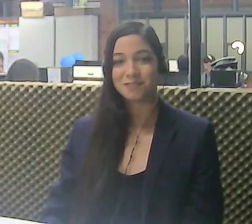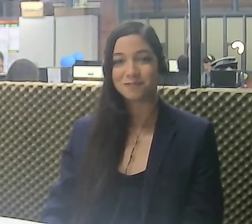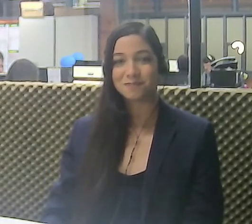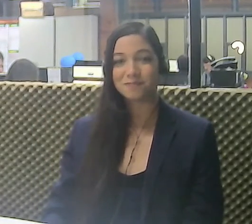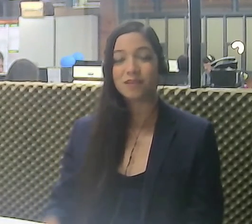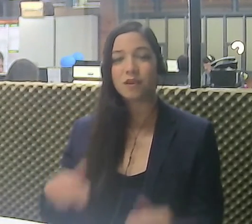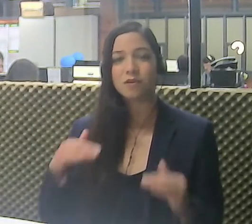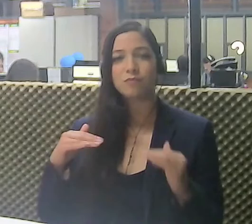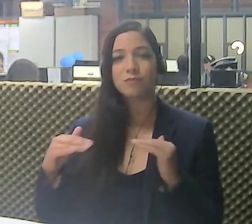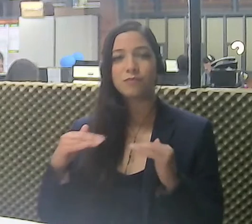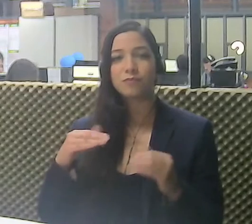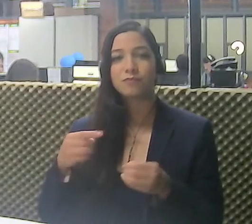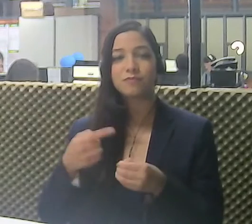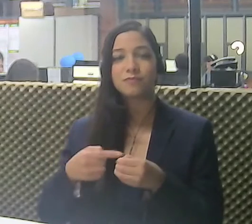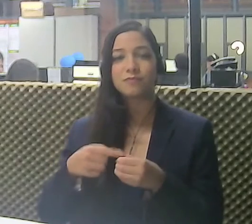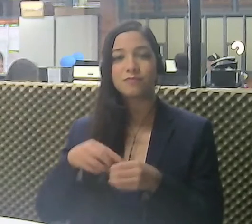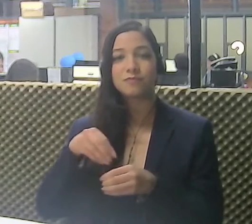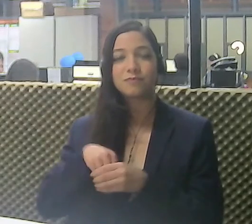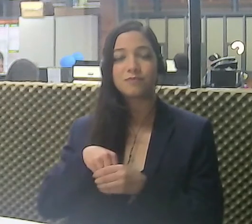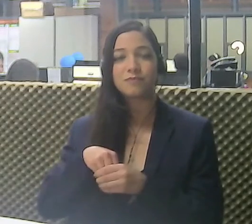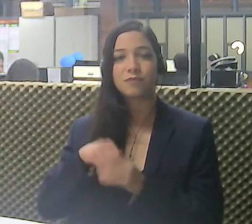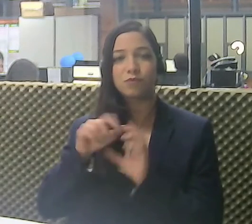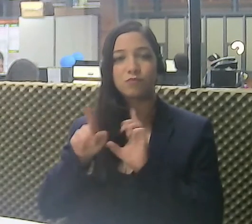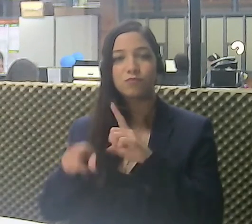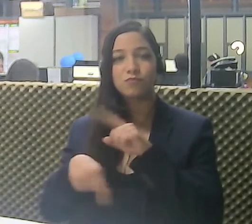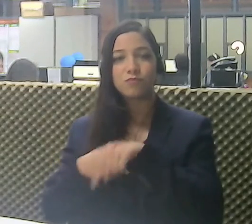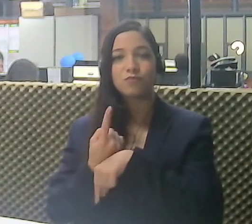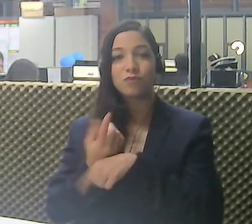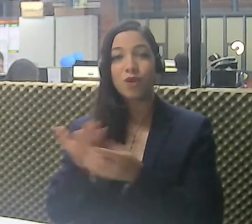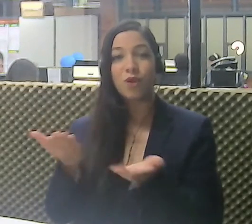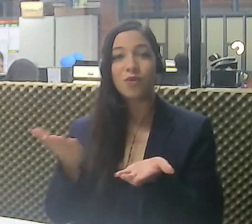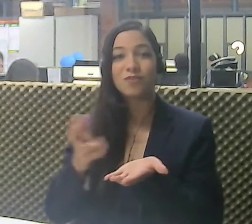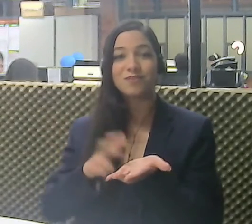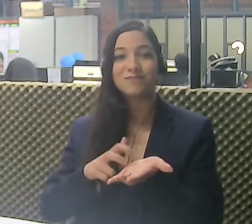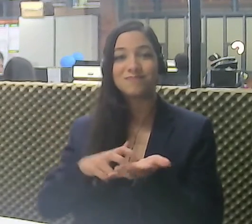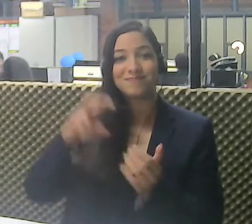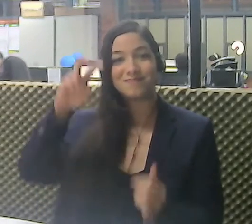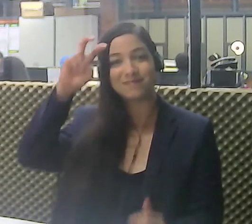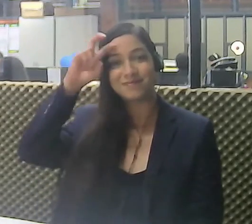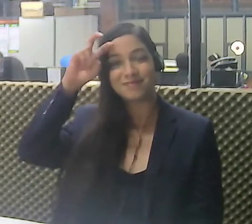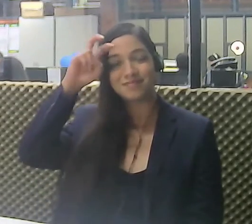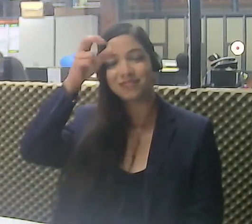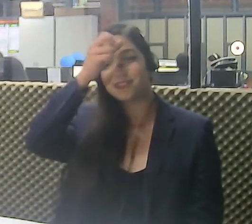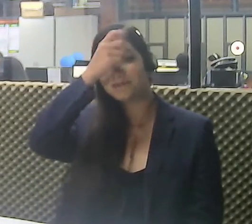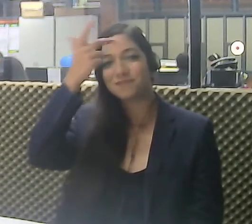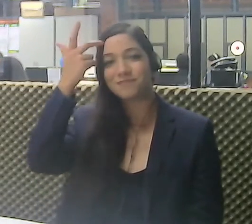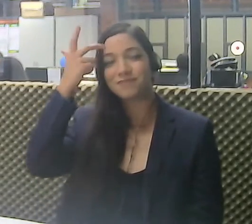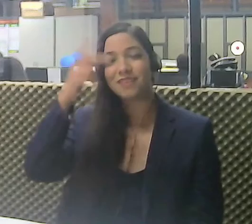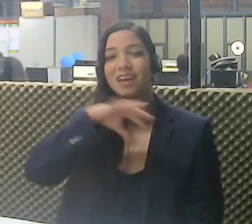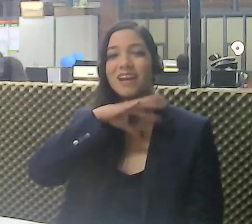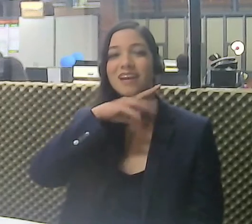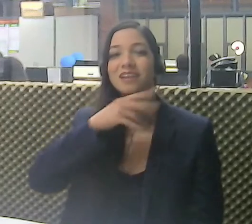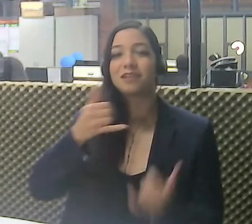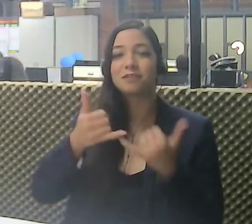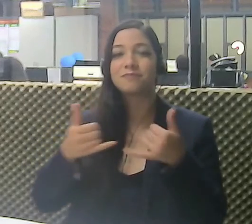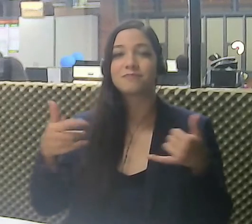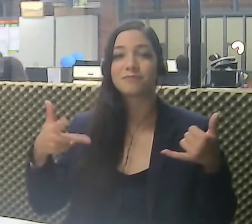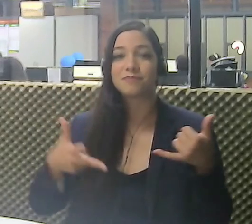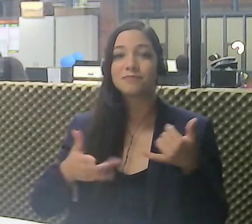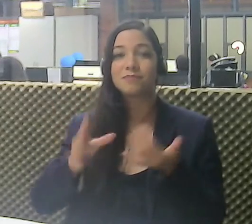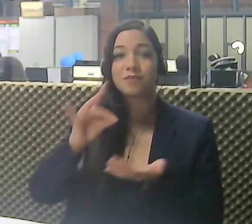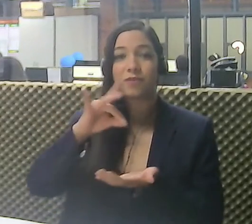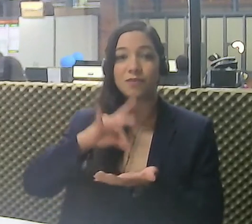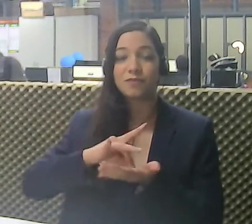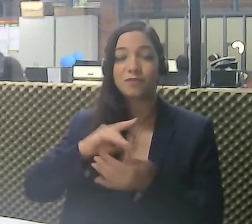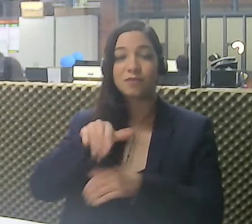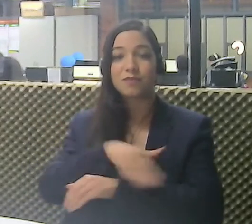A mobilidade urbana de Uberlândia continua avançando e na manhã desta quinta-feira, o prefeito Adelmo Leão realizou a entrega oficial da obra do